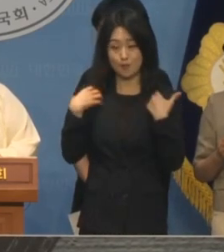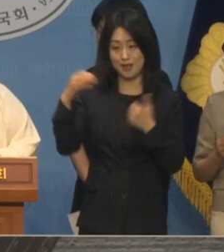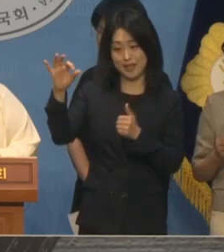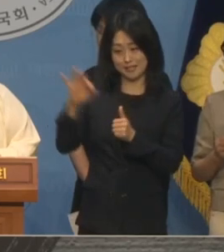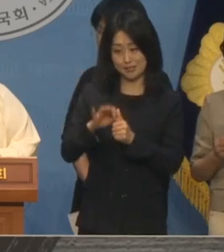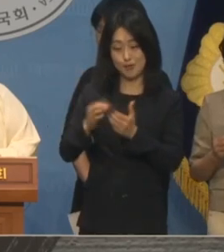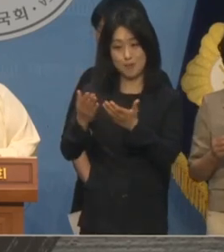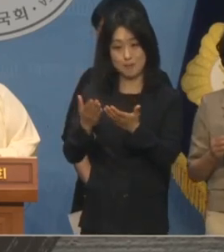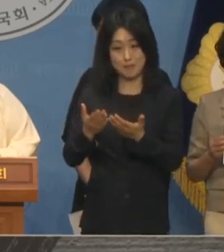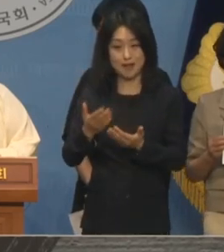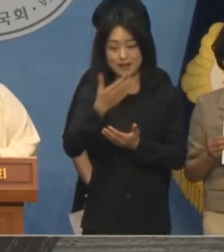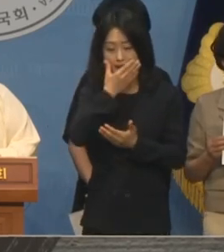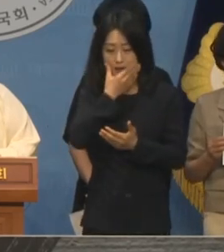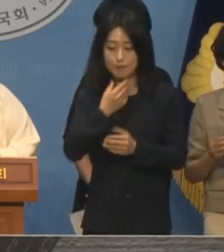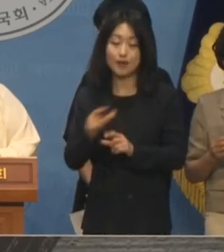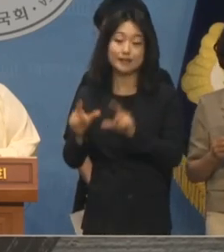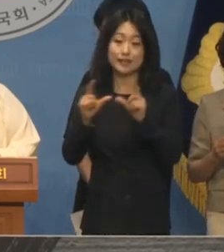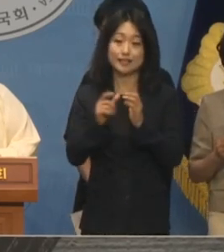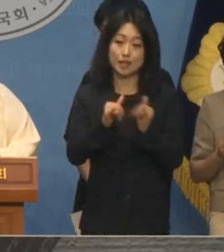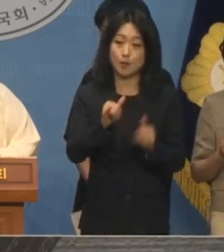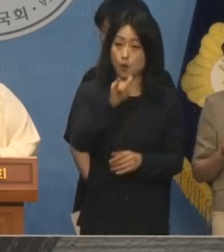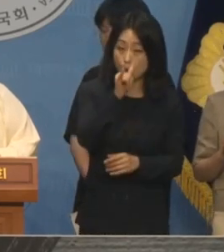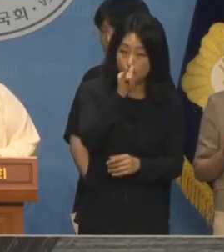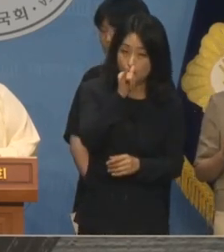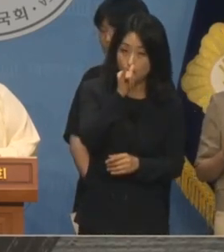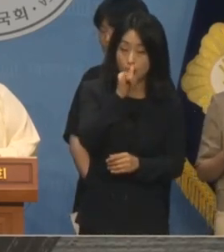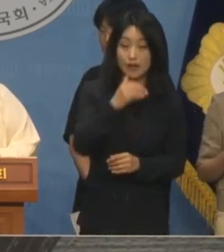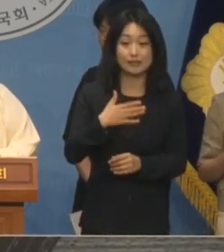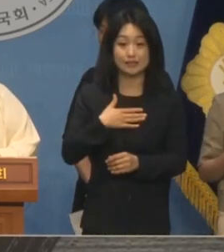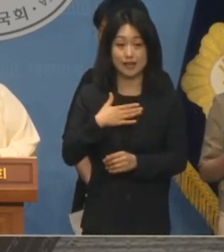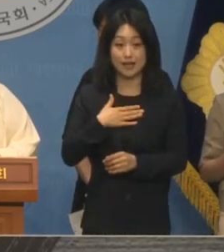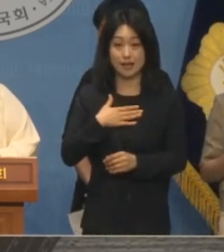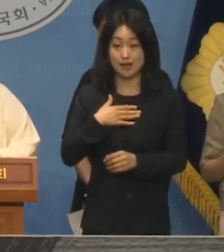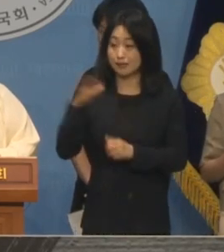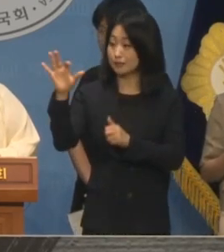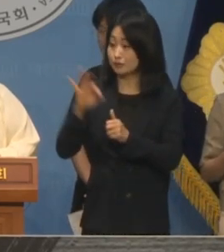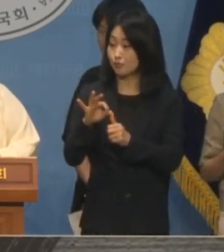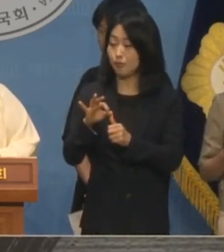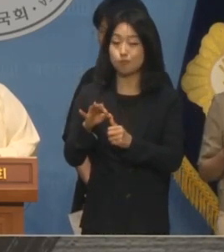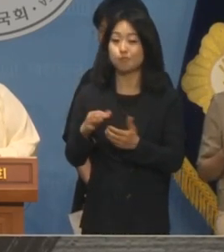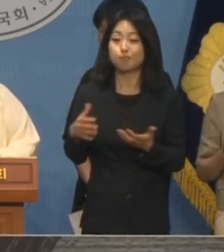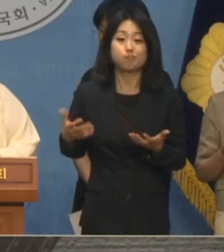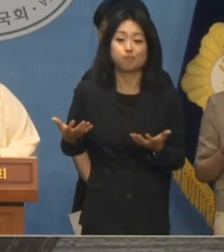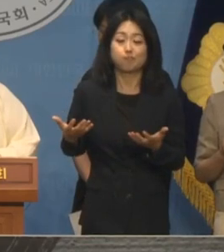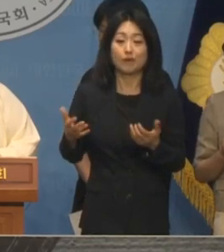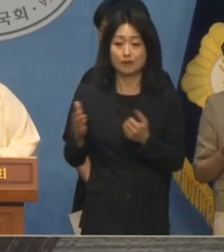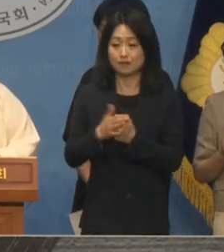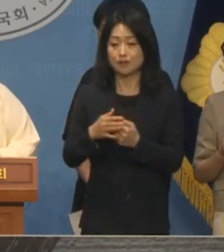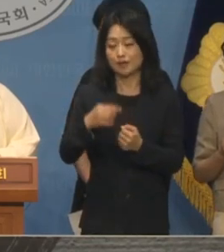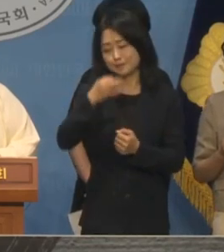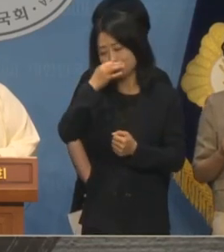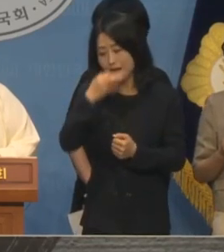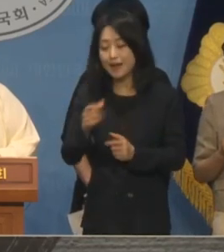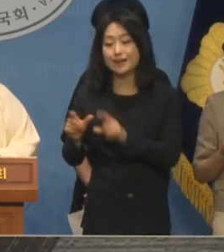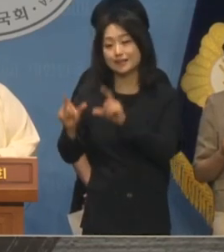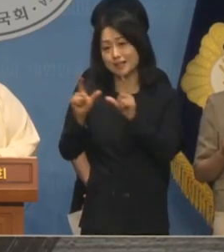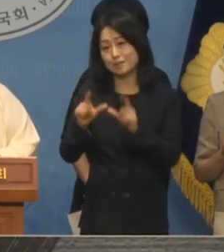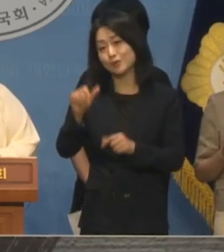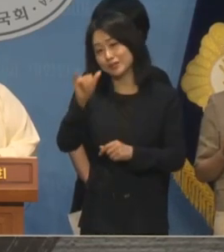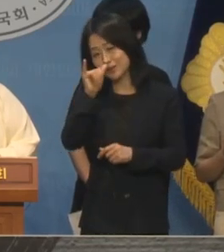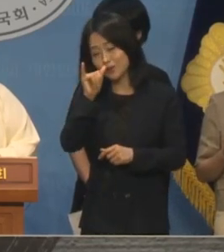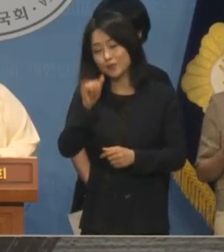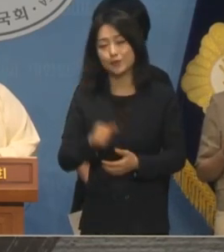받아서 행복하게 사는 사람도 있고 저처럼 탈시설 지원을 제대로 받지 못해 힘들어하는